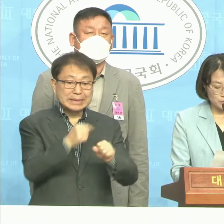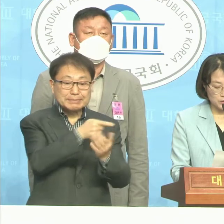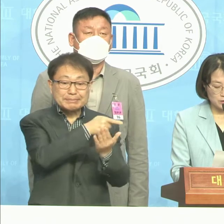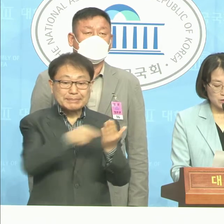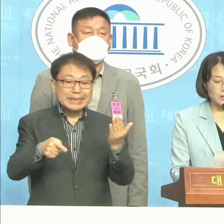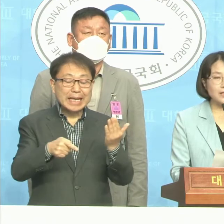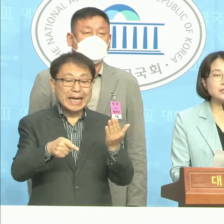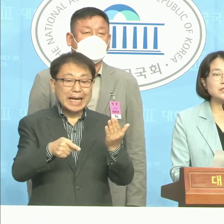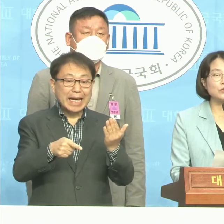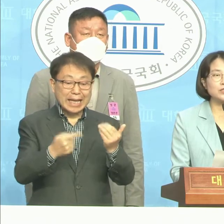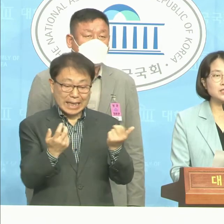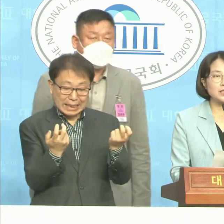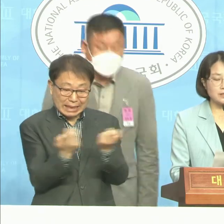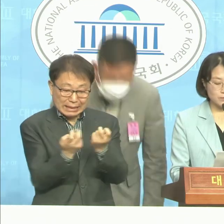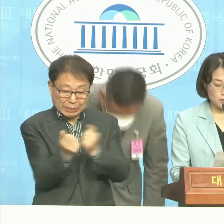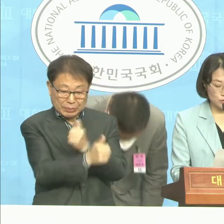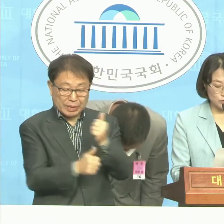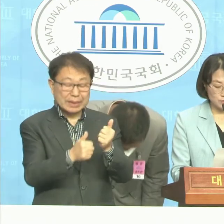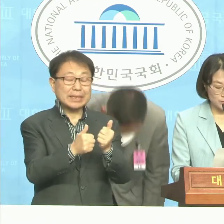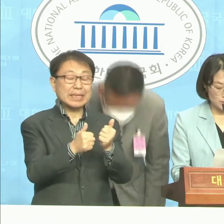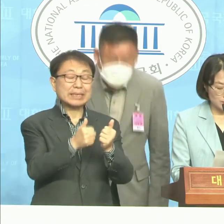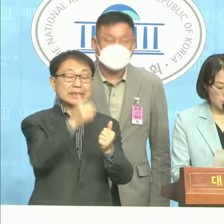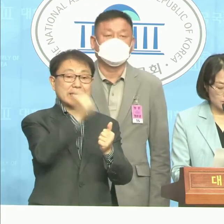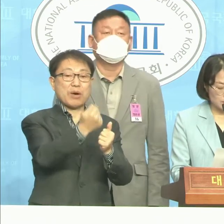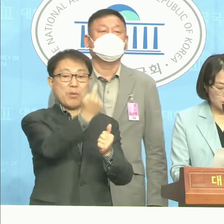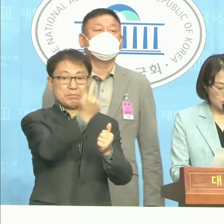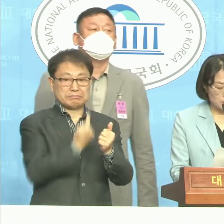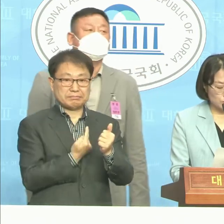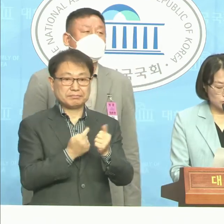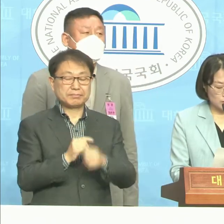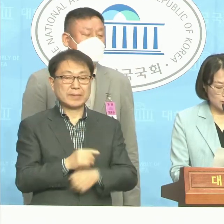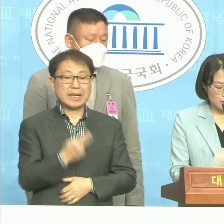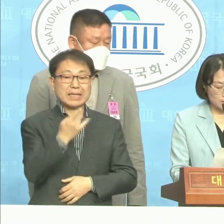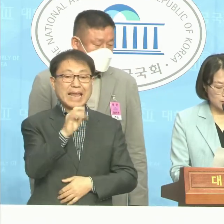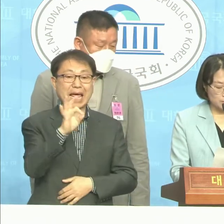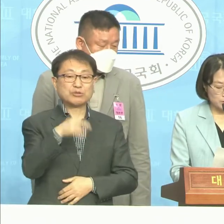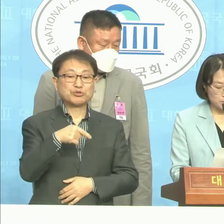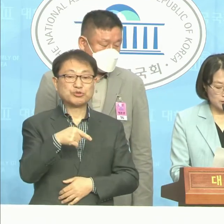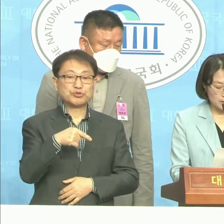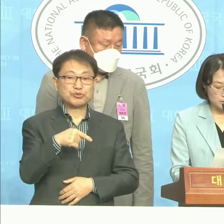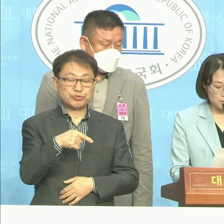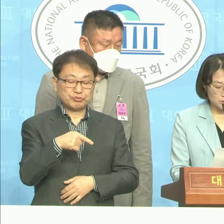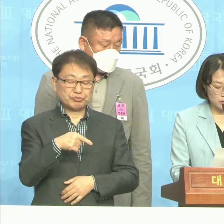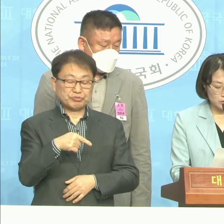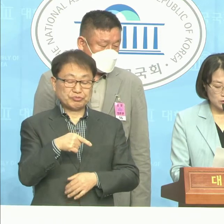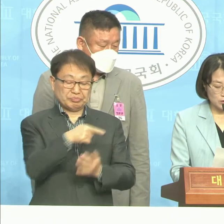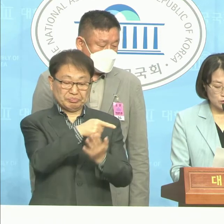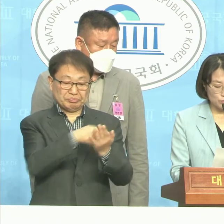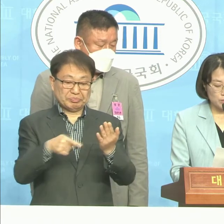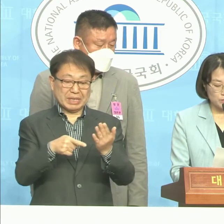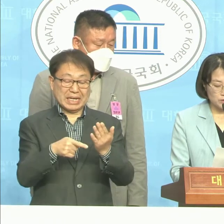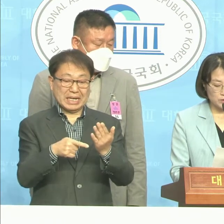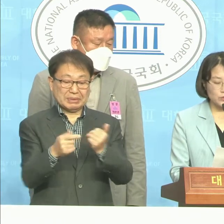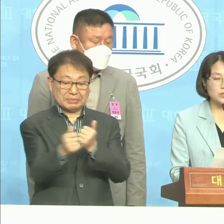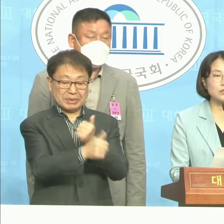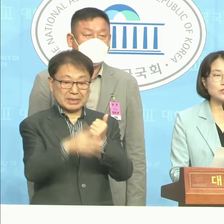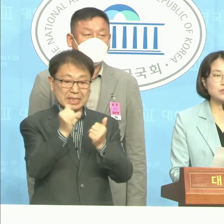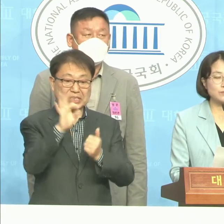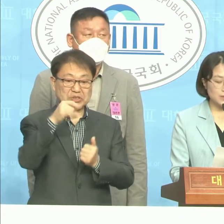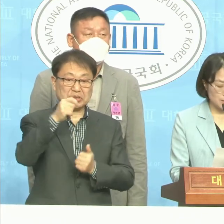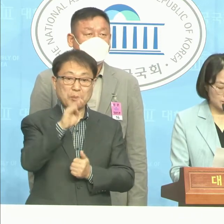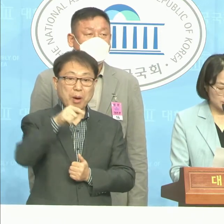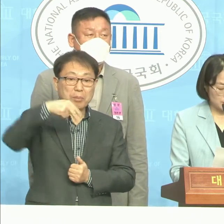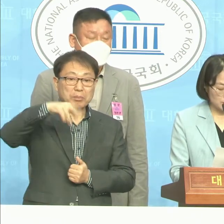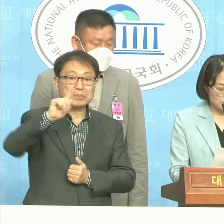하청업체 대책이 1 입기 위한 자 참석해 주셨습니다 대우조선해양 각질 피해 하청업체 대책이 의 융 범석 위원장